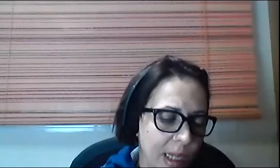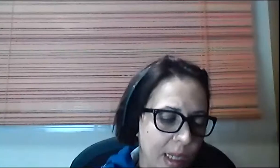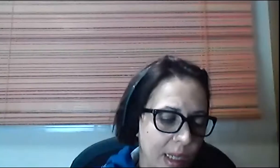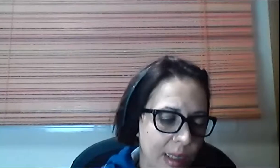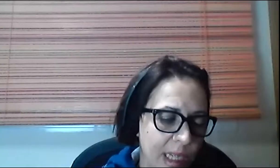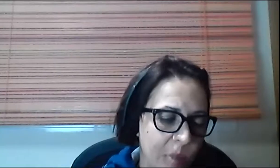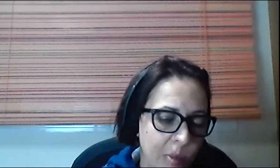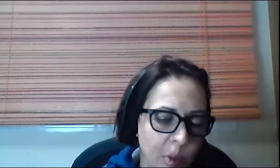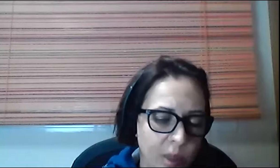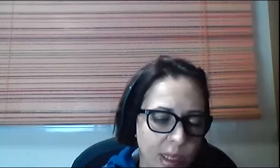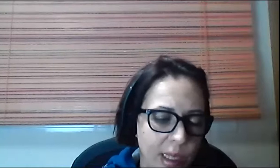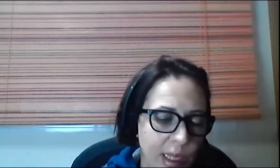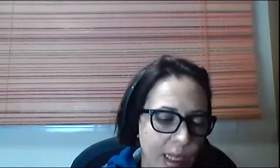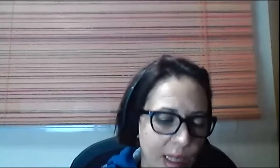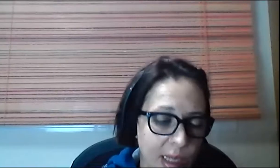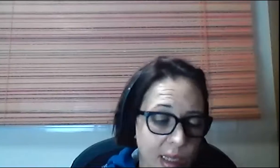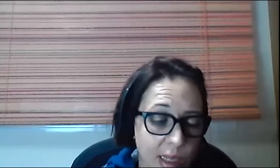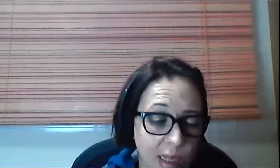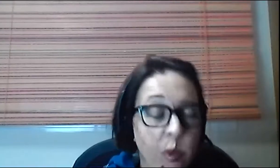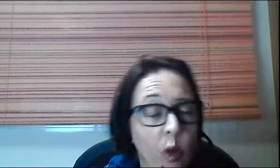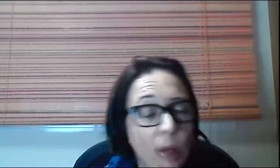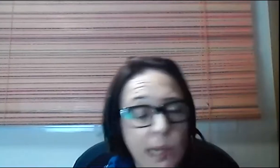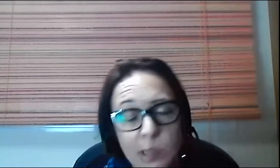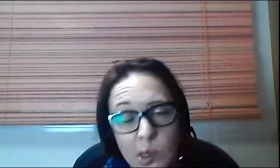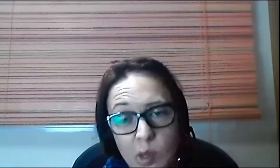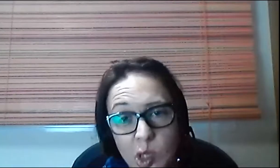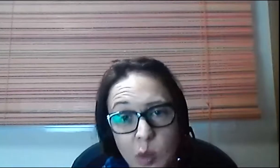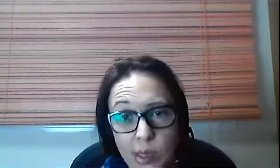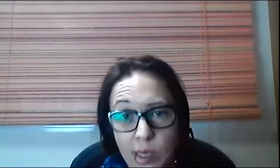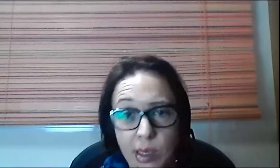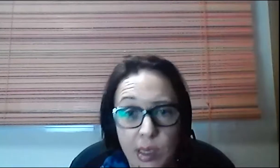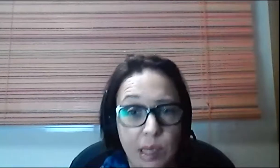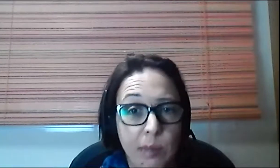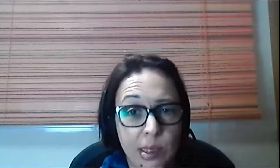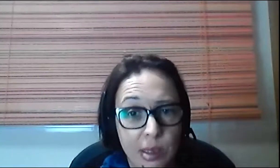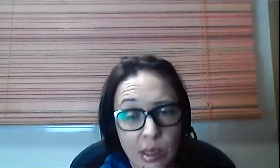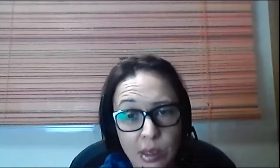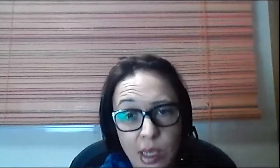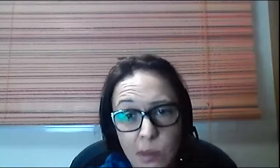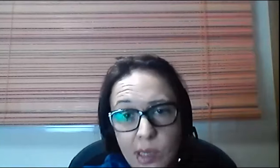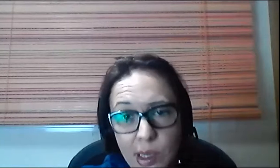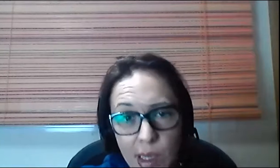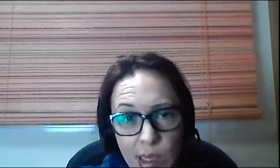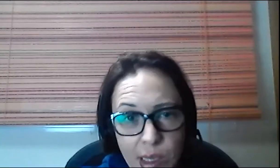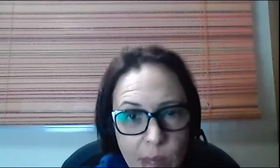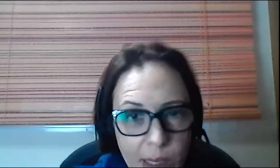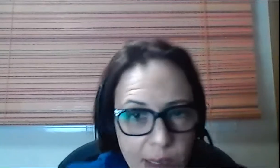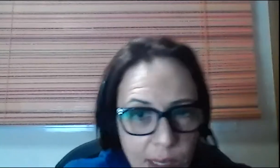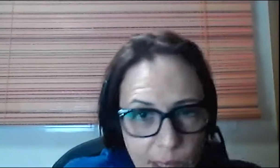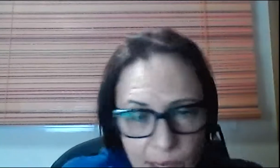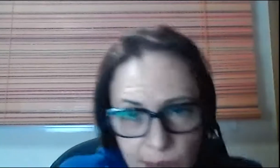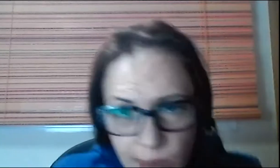también sería muy importante informar a las personas sobre las alternativas. Sobre las